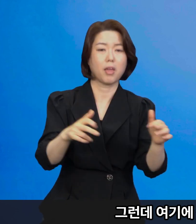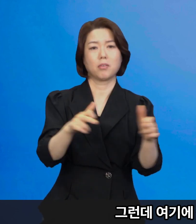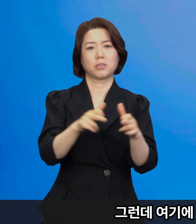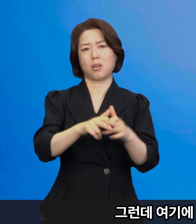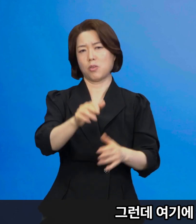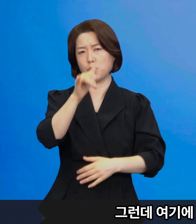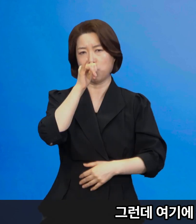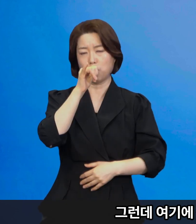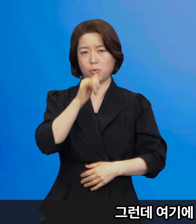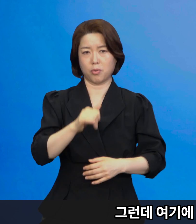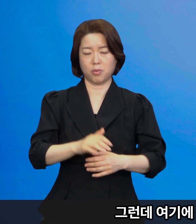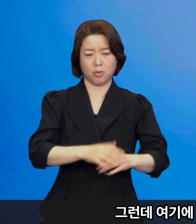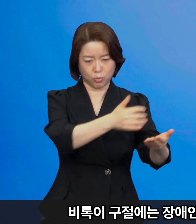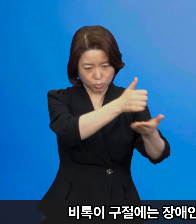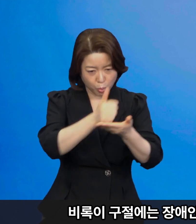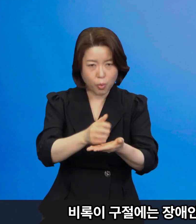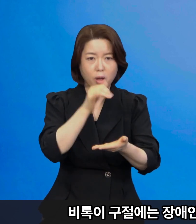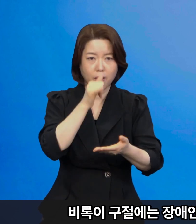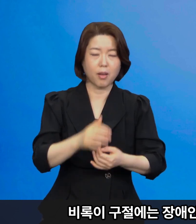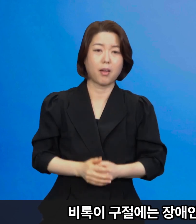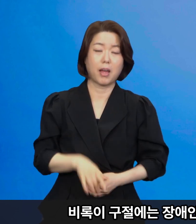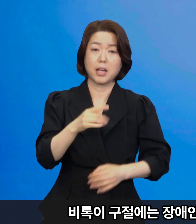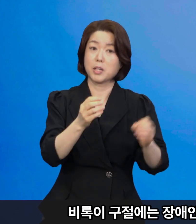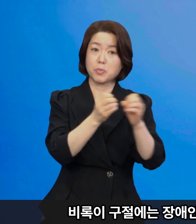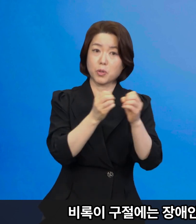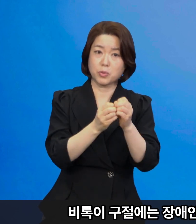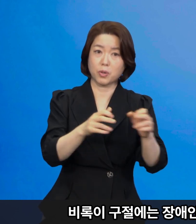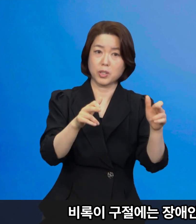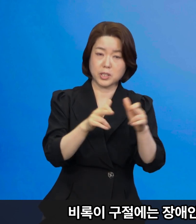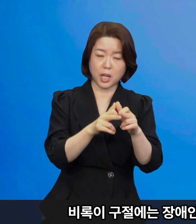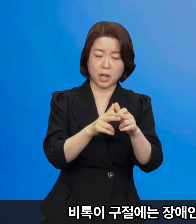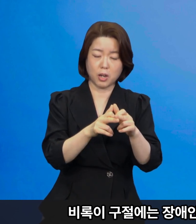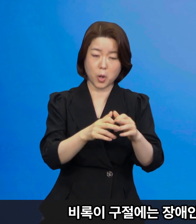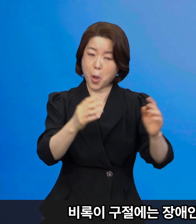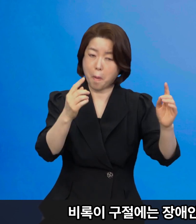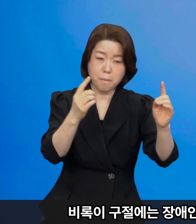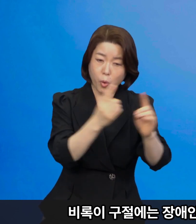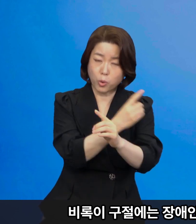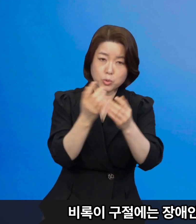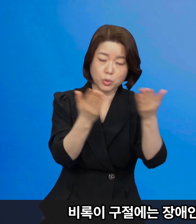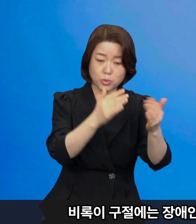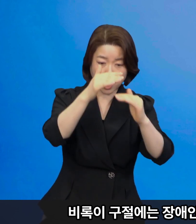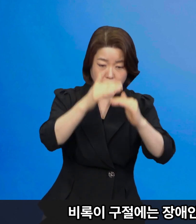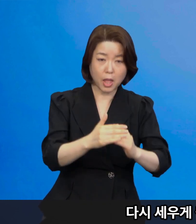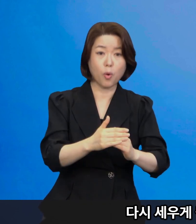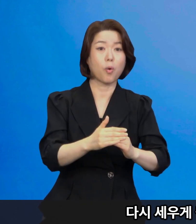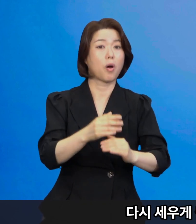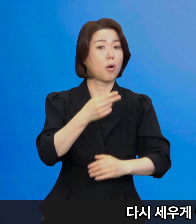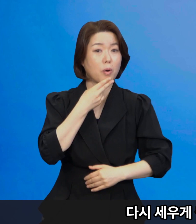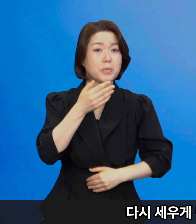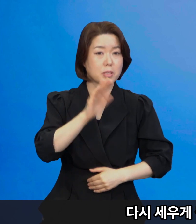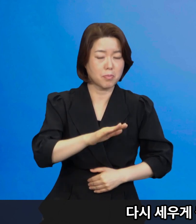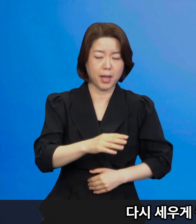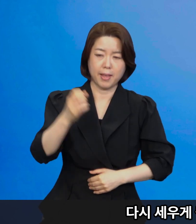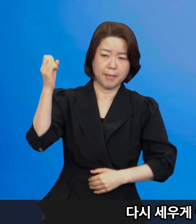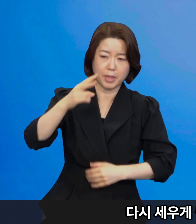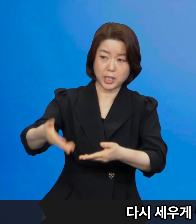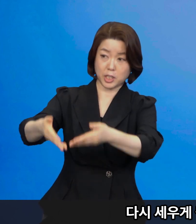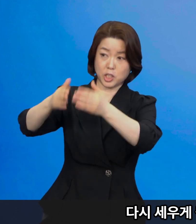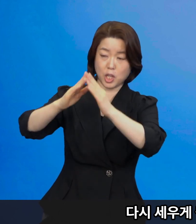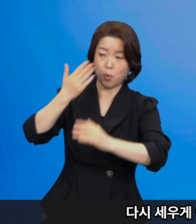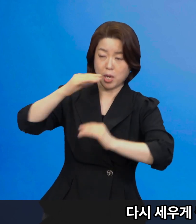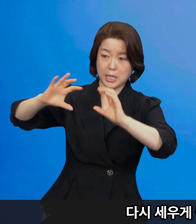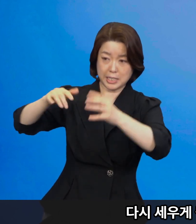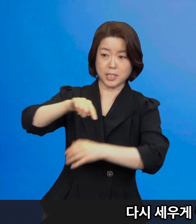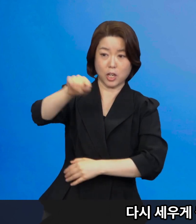장애인을 초청합니다. 비록 이 구절에는 장애인을 고치신다는 내용은 없지만 다시 세우게 될